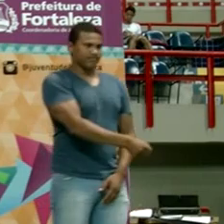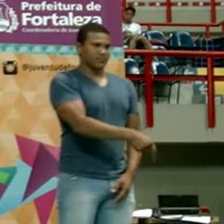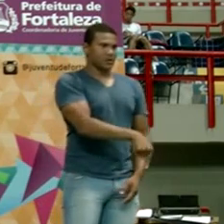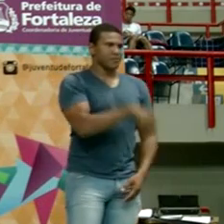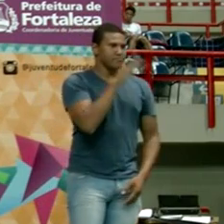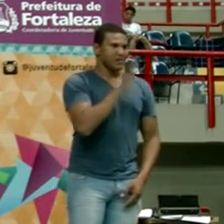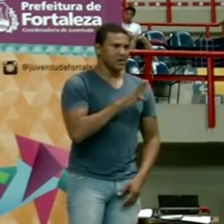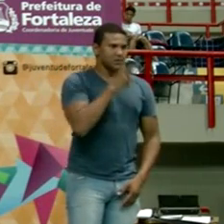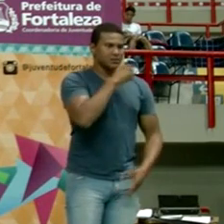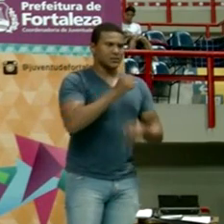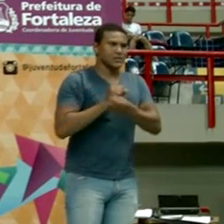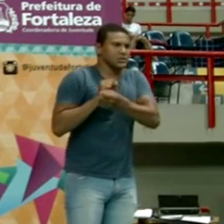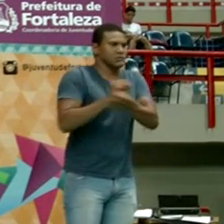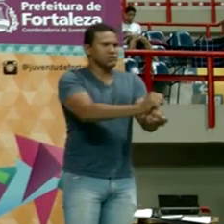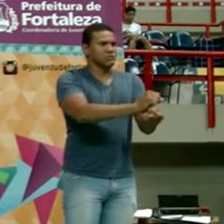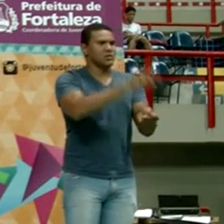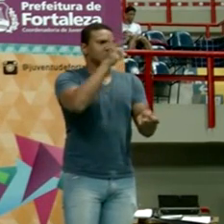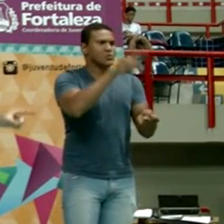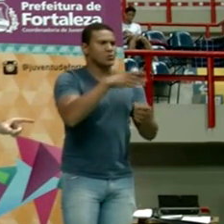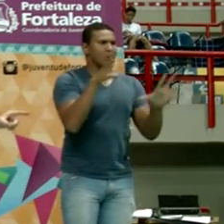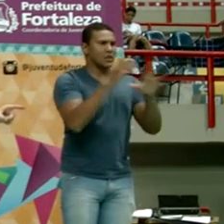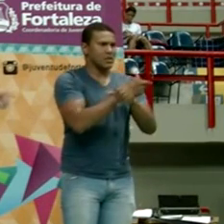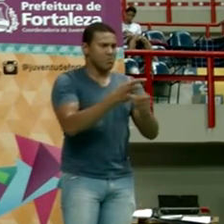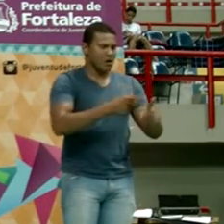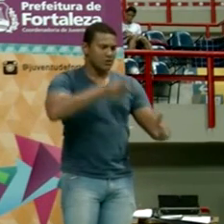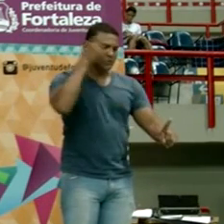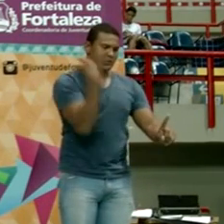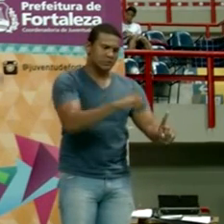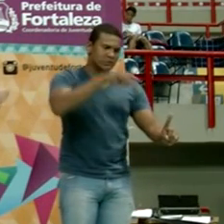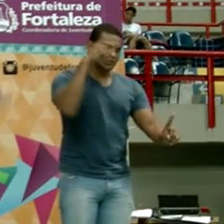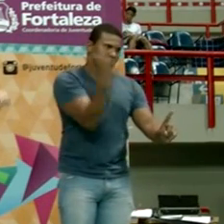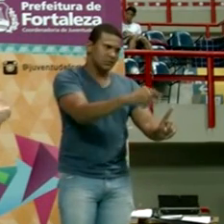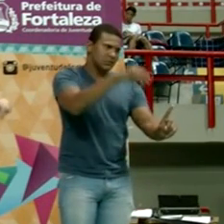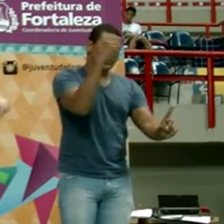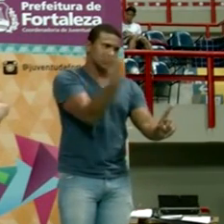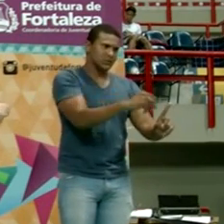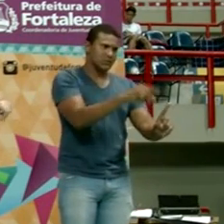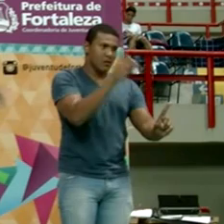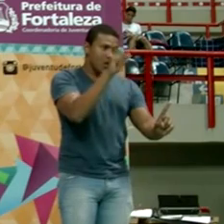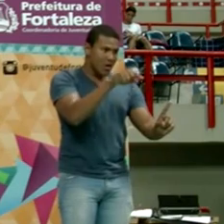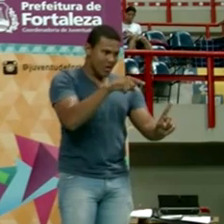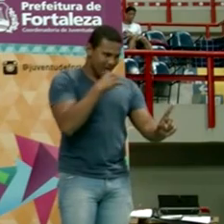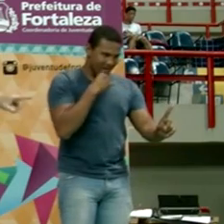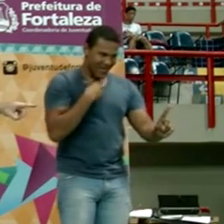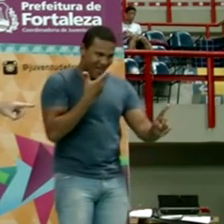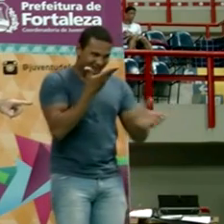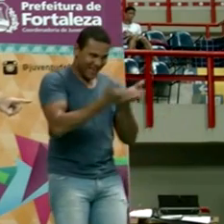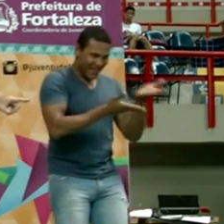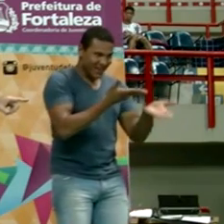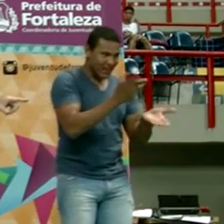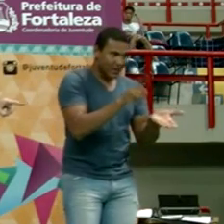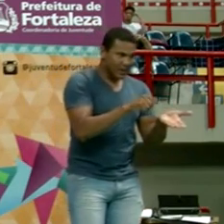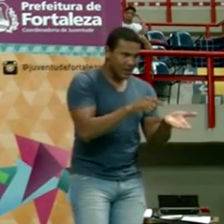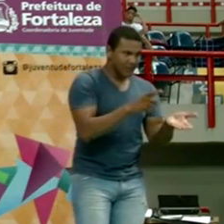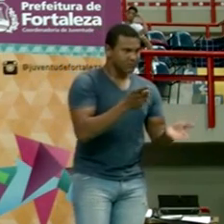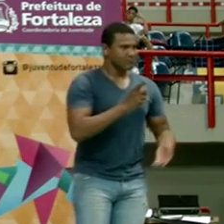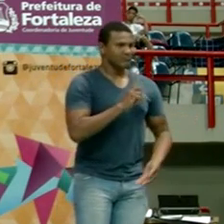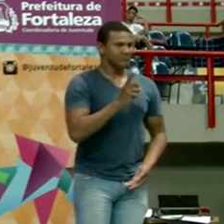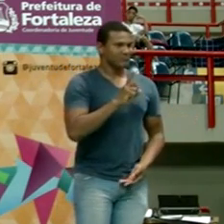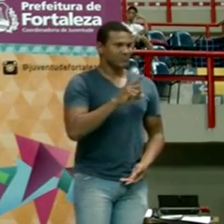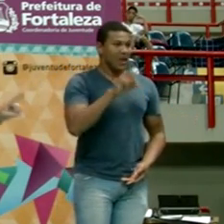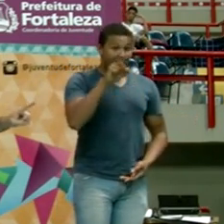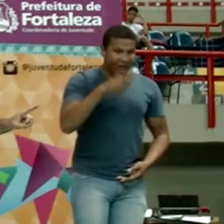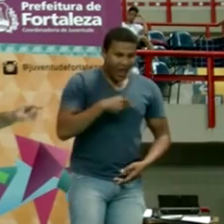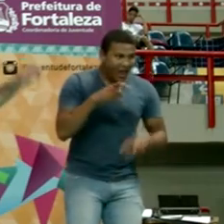escravizados como animais para produzir no Brasil. Era para eles que se governava? Não. Era para